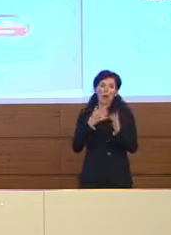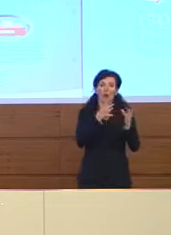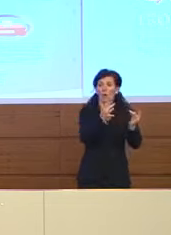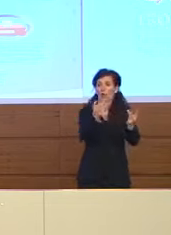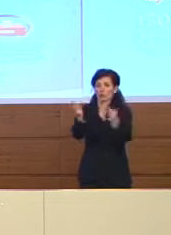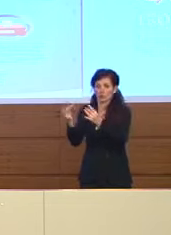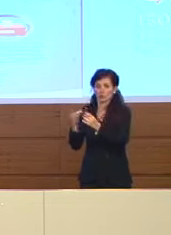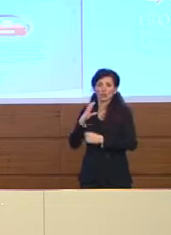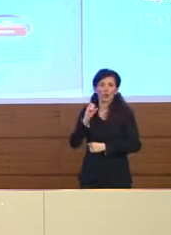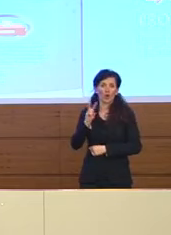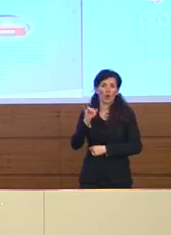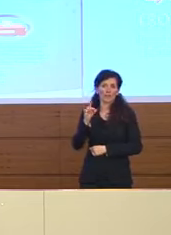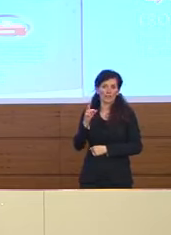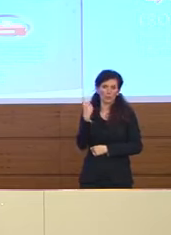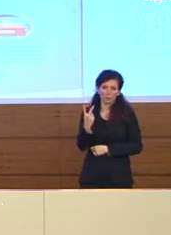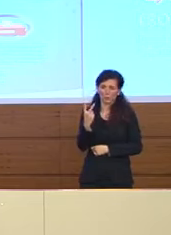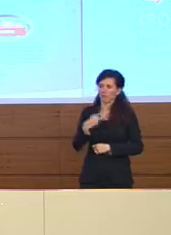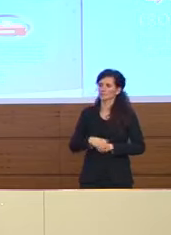coevi 2